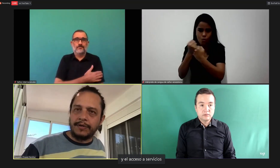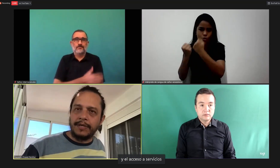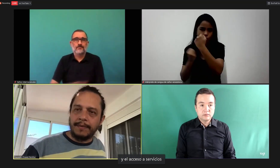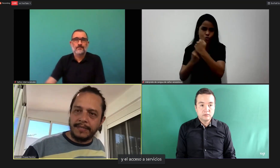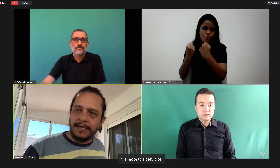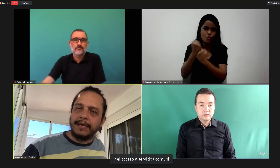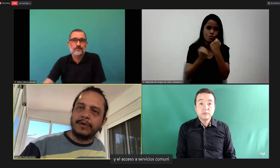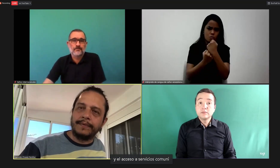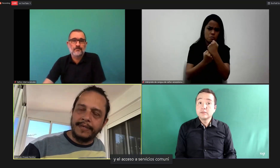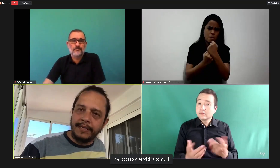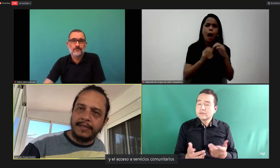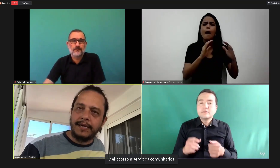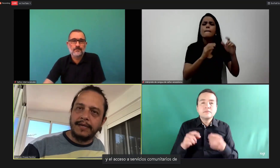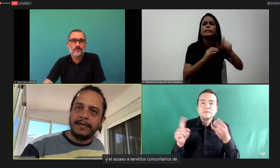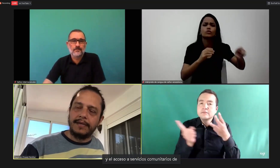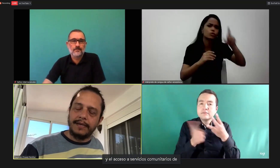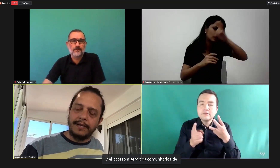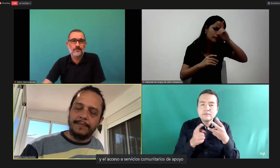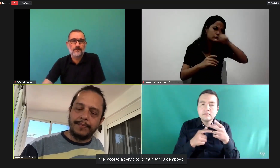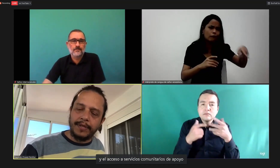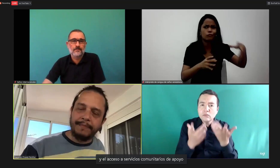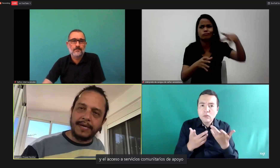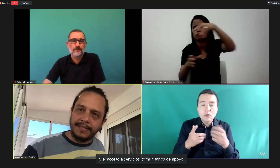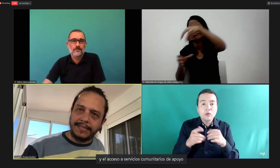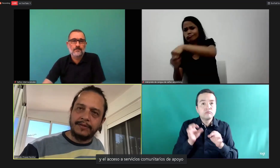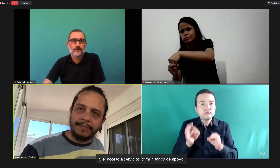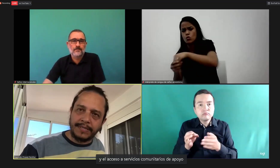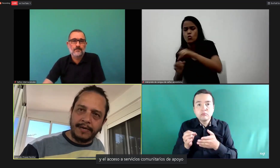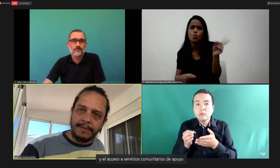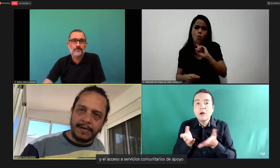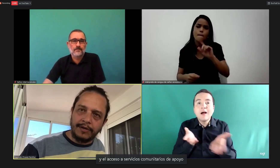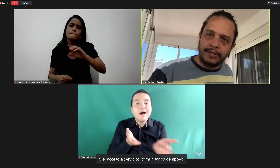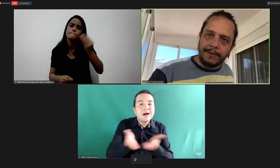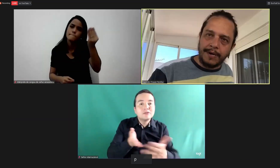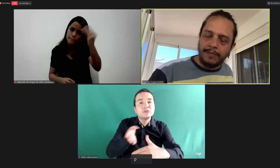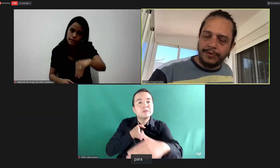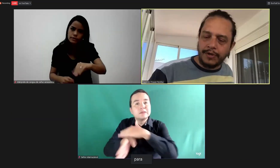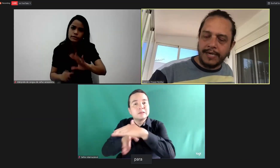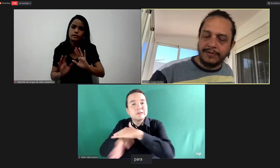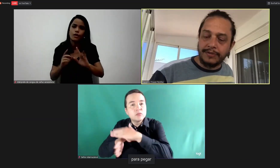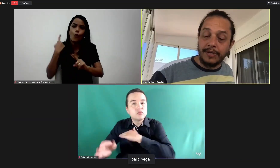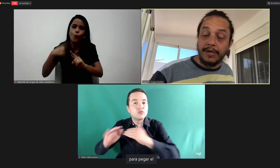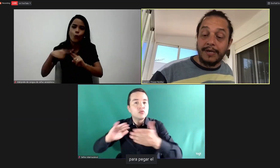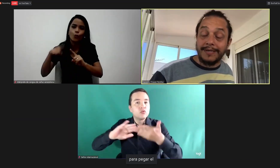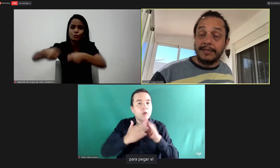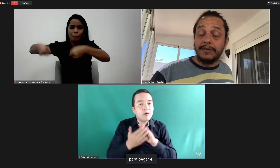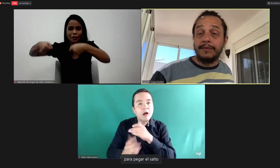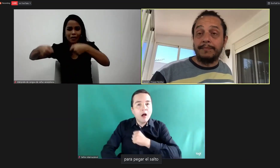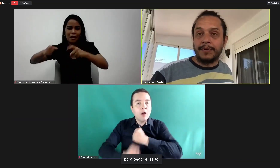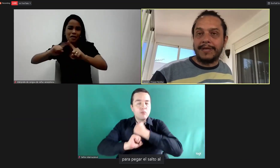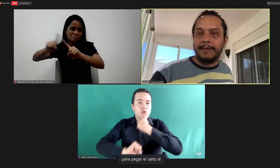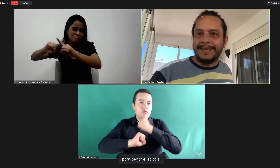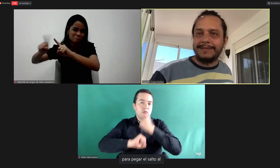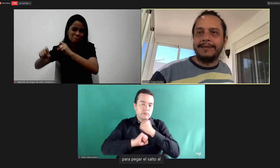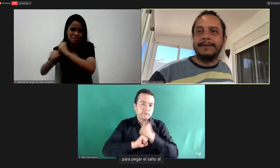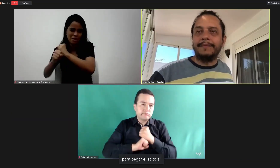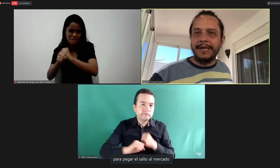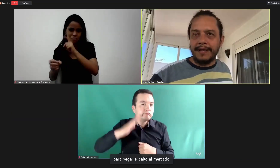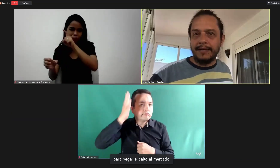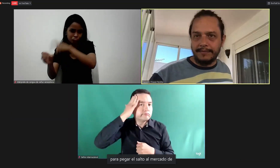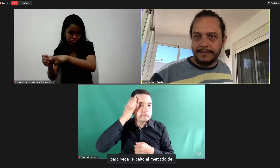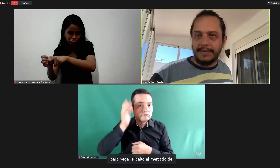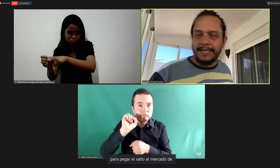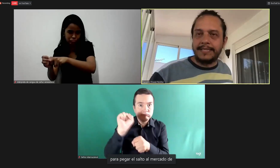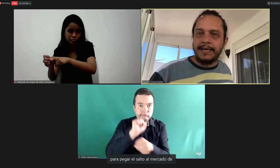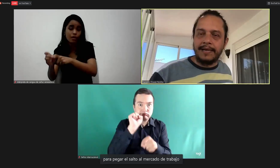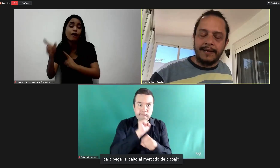las personas con discapacidad esto habilita poder pegar el salto y pasar al mercado de trabajo en muchos casos, sino porque además